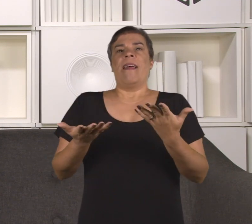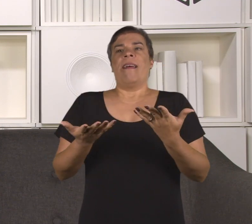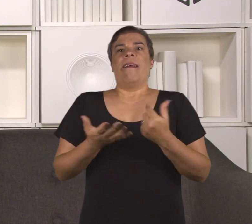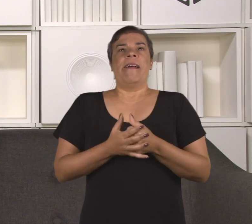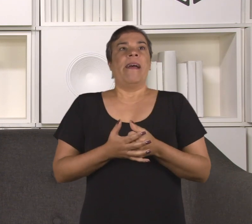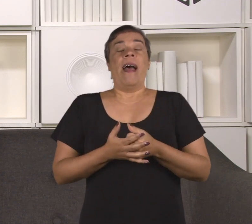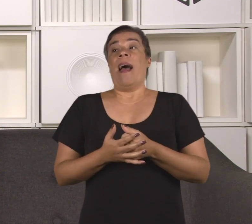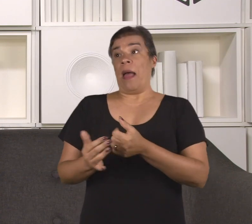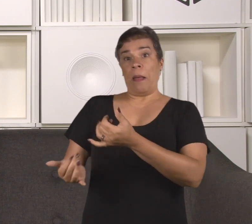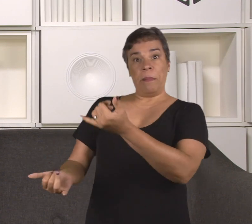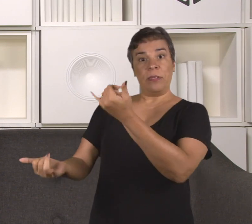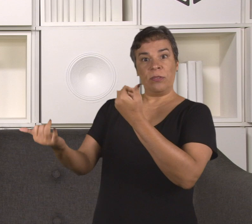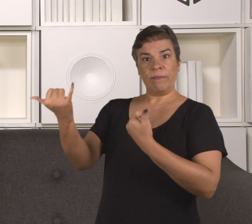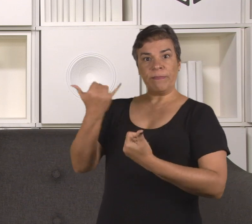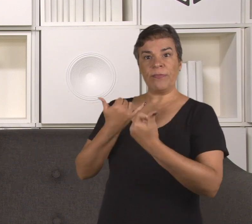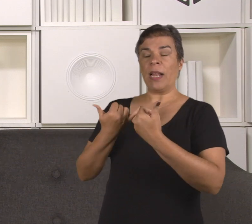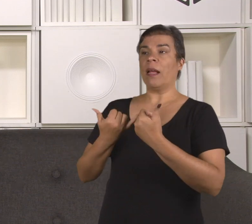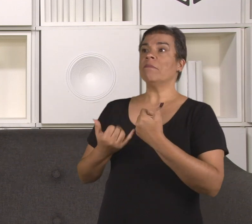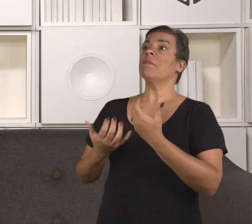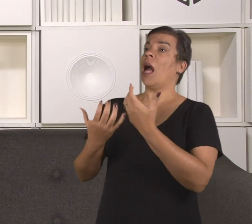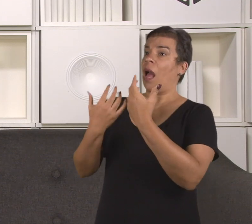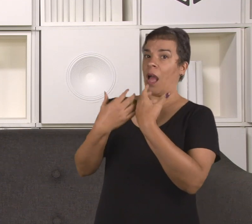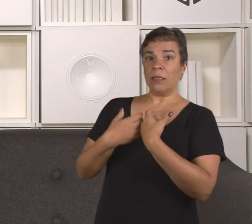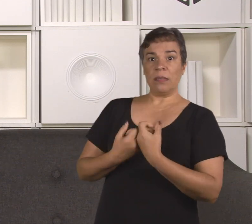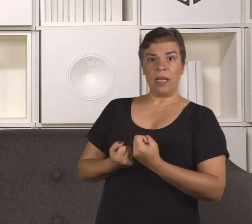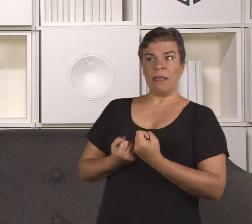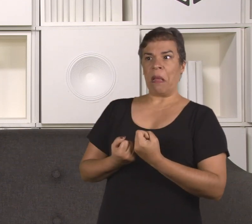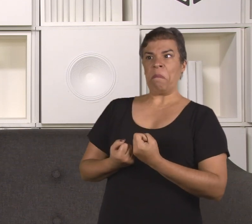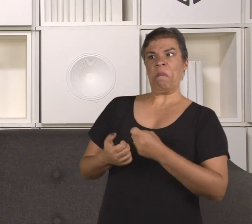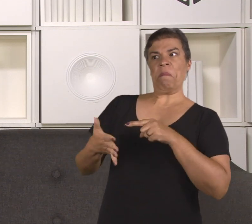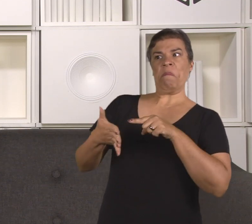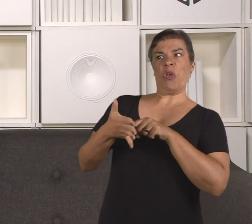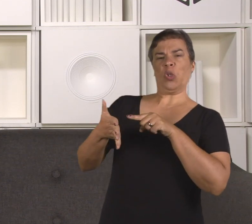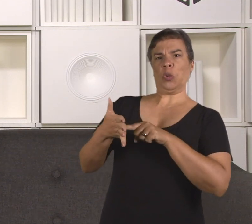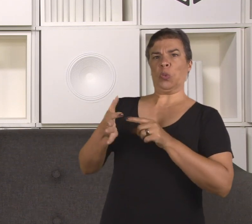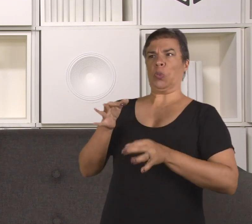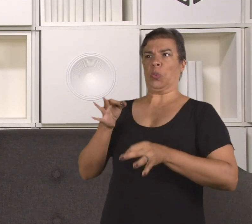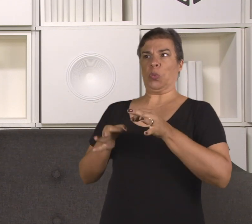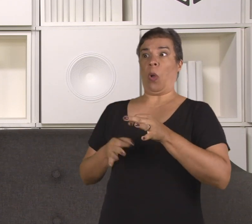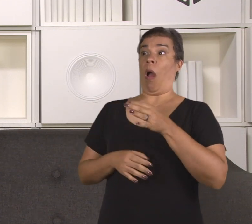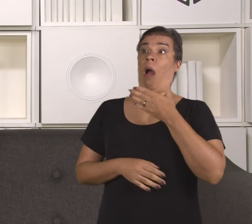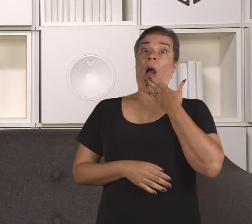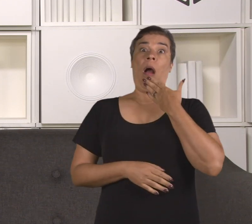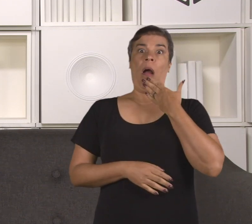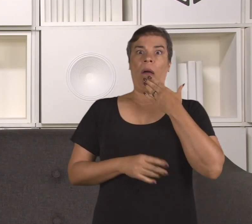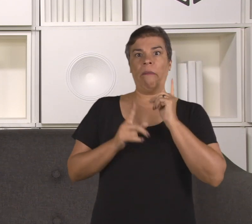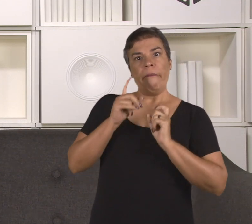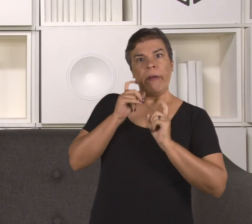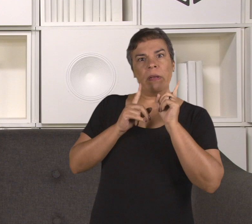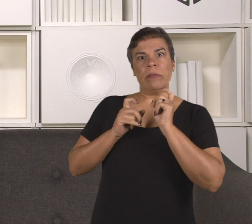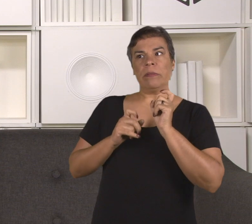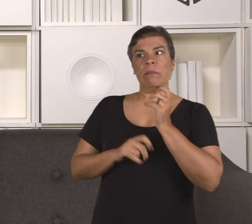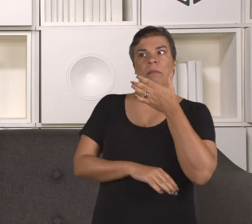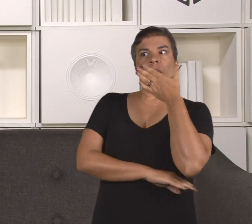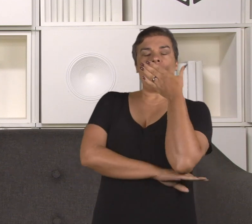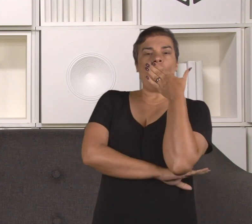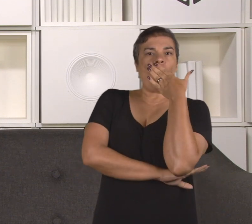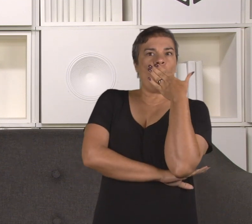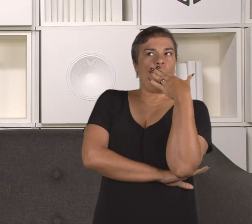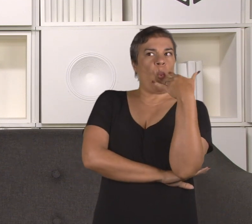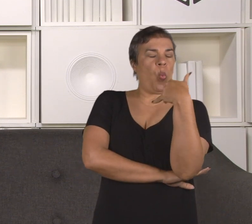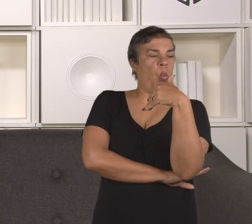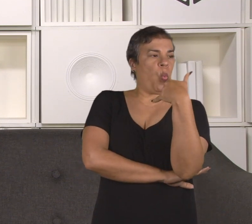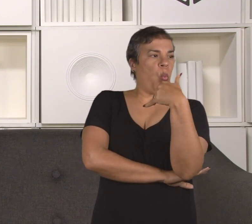acolher sem julgar. Não julgue, nem com seus olhos, nem com as suas expressões faciais do tipo, não